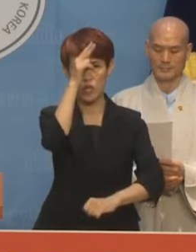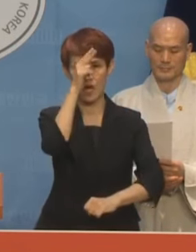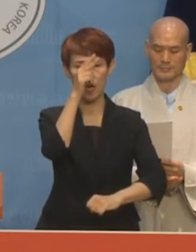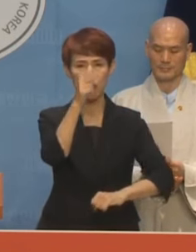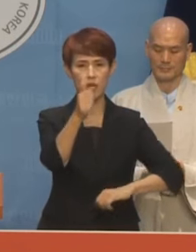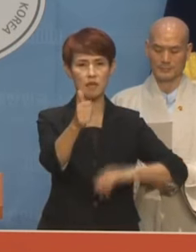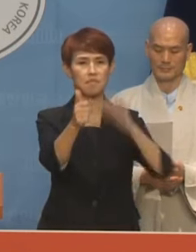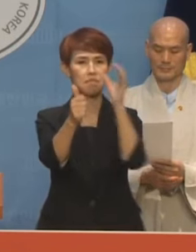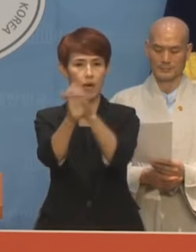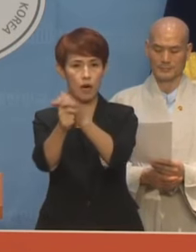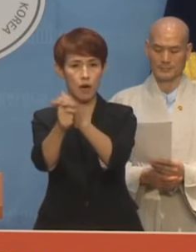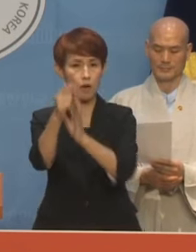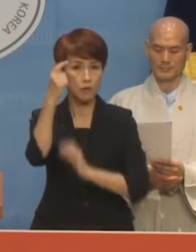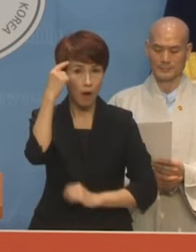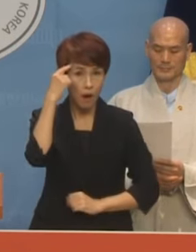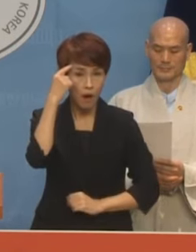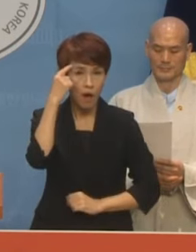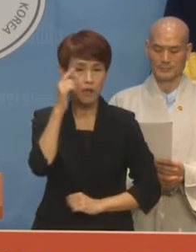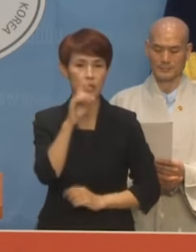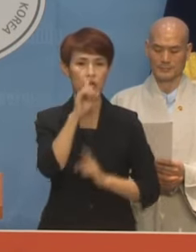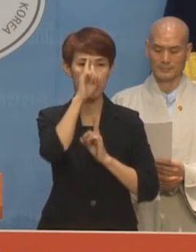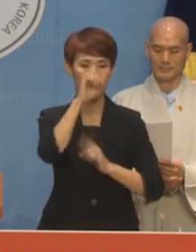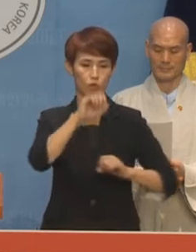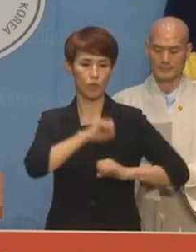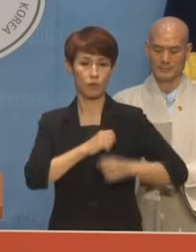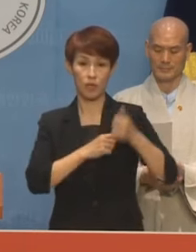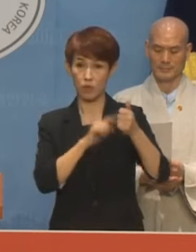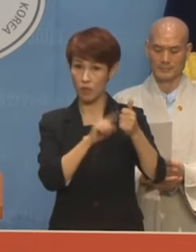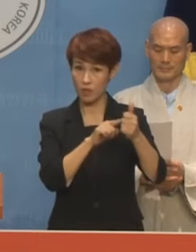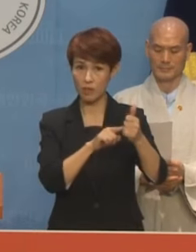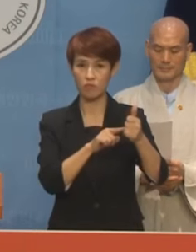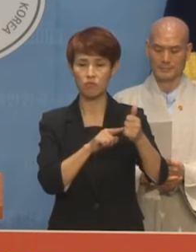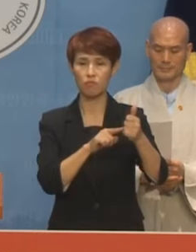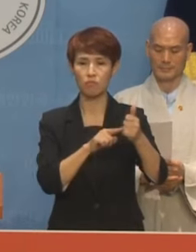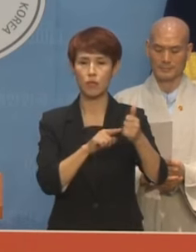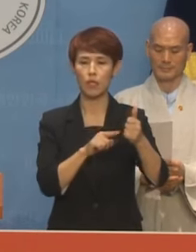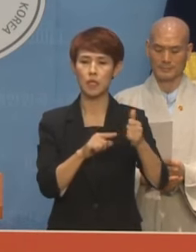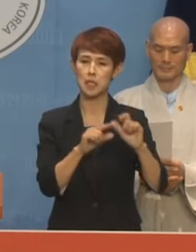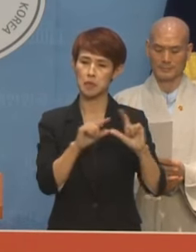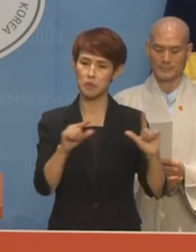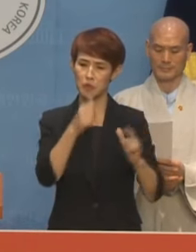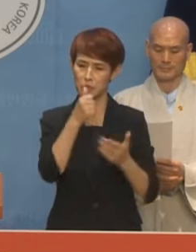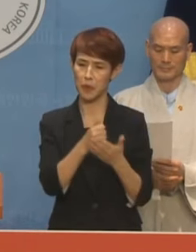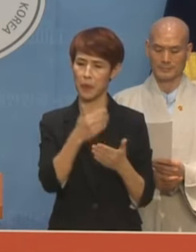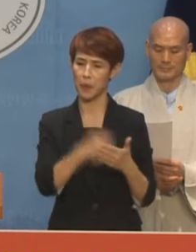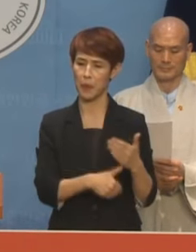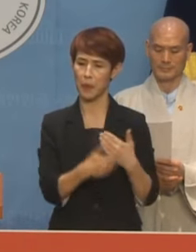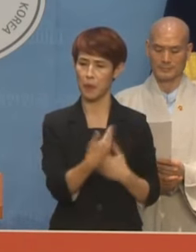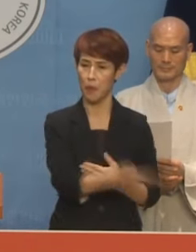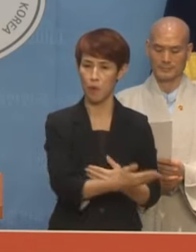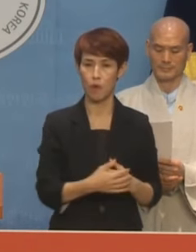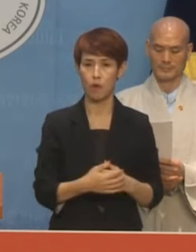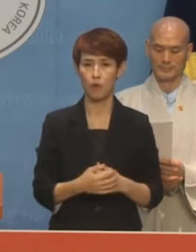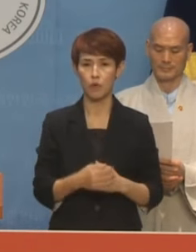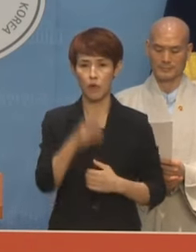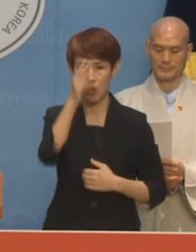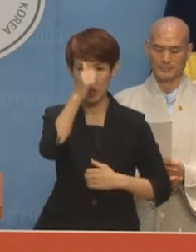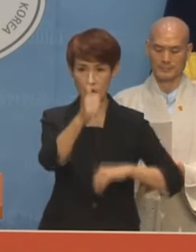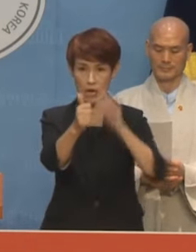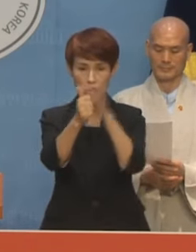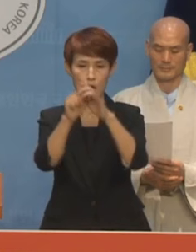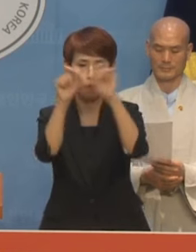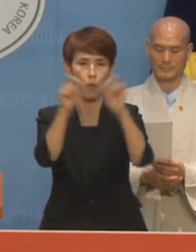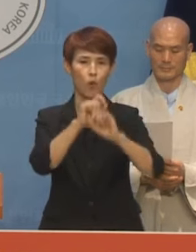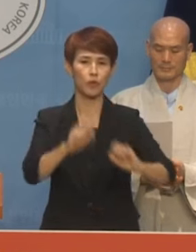이첩하려 했으나 이종섭 국방부 장관은 일부 혐의의 제외와 경찰 이첩 보류를